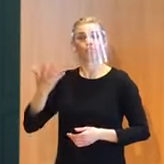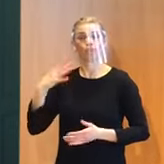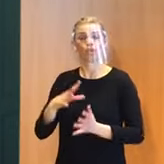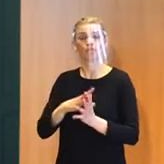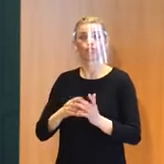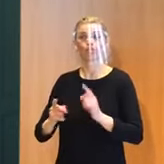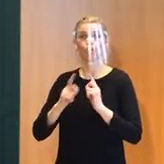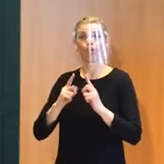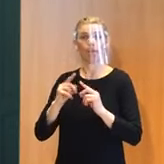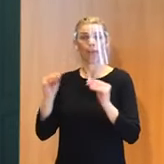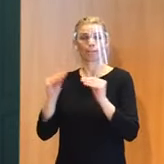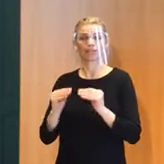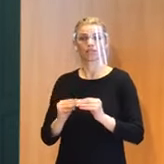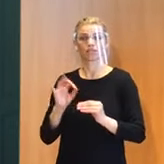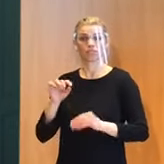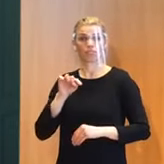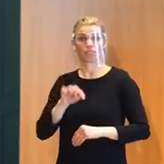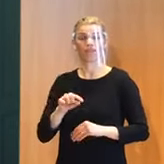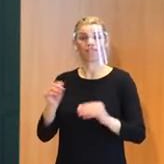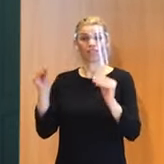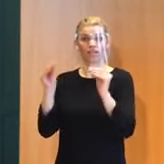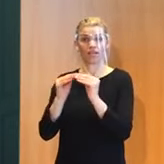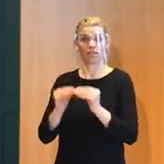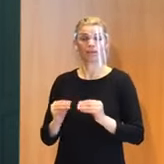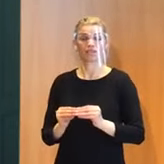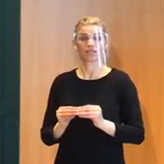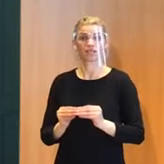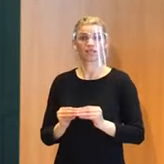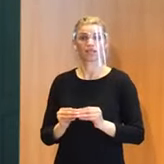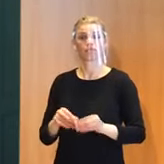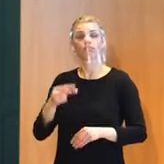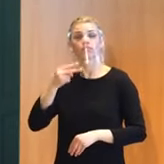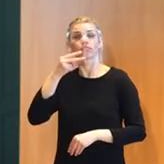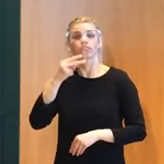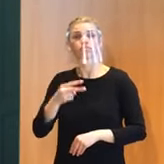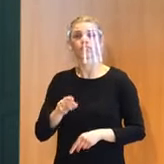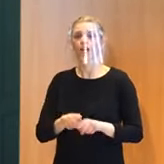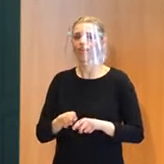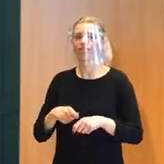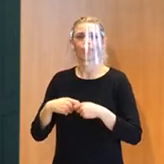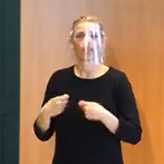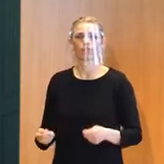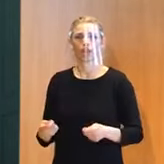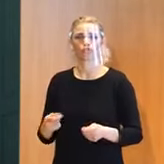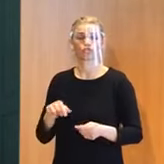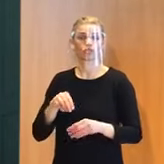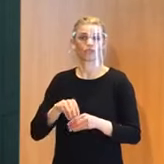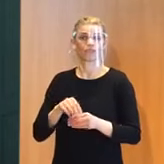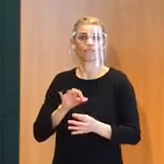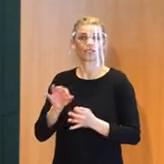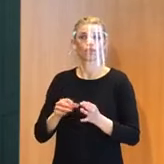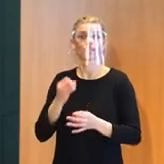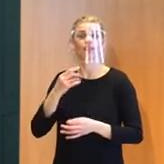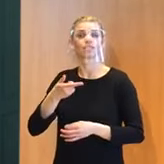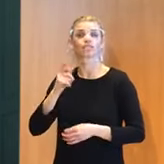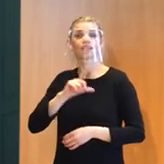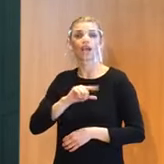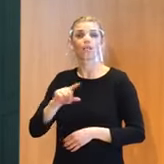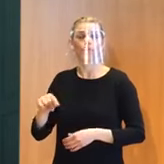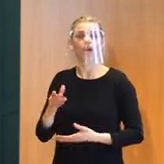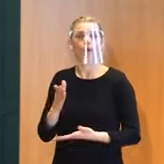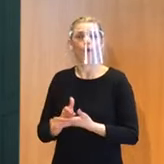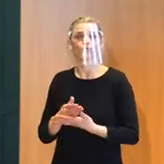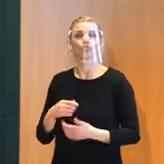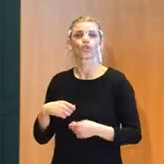princípe, ale tento princíp, tzv. Prorata, sa ukázal ako nedostatočný v situácii, kedy sa napríklad Slovenská republika dostala